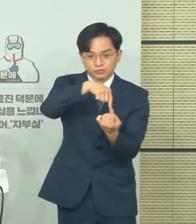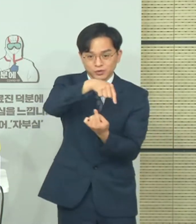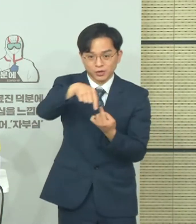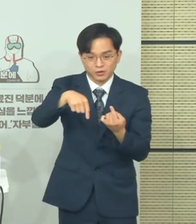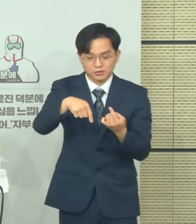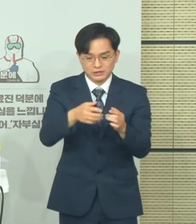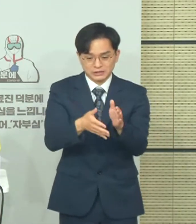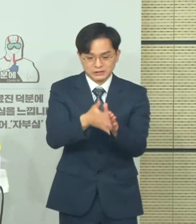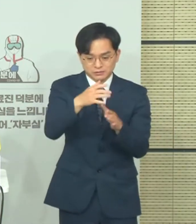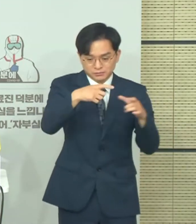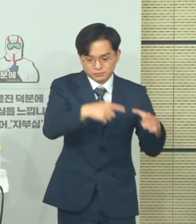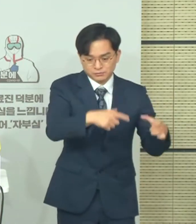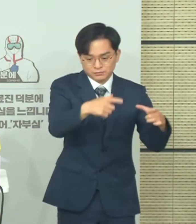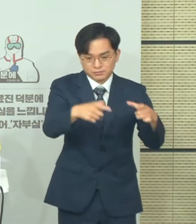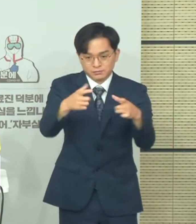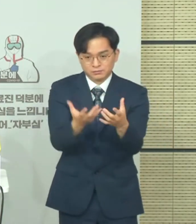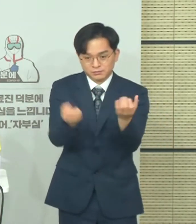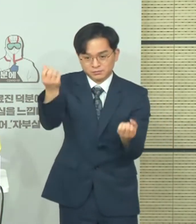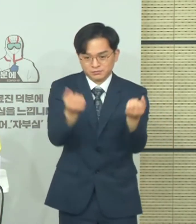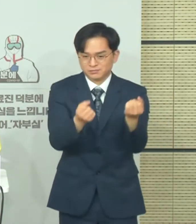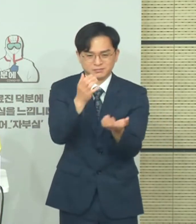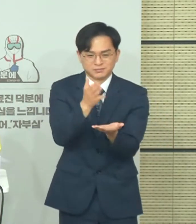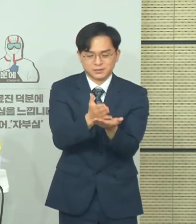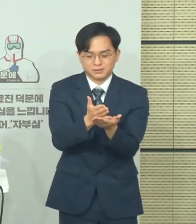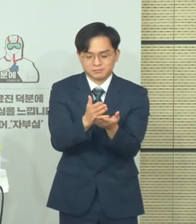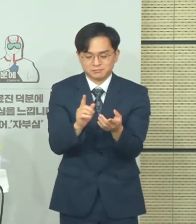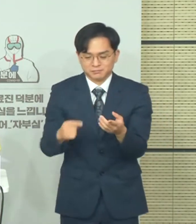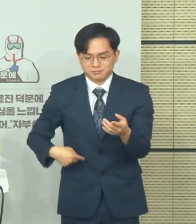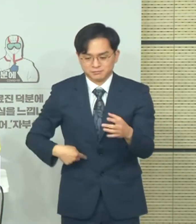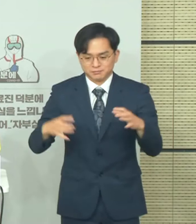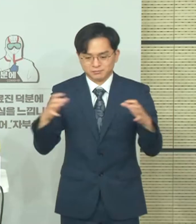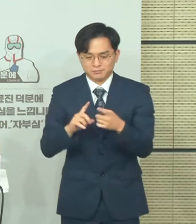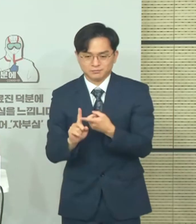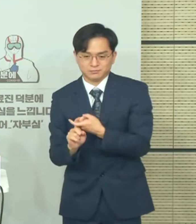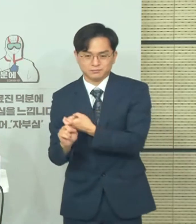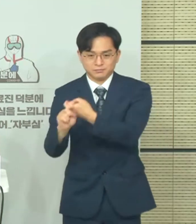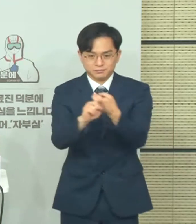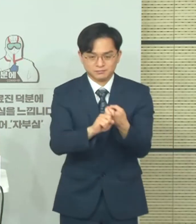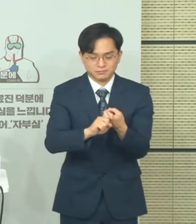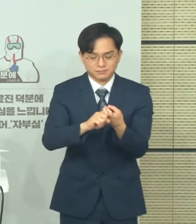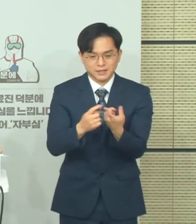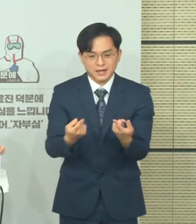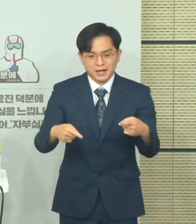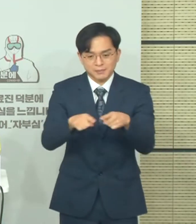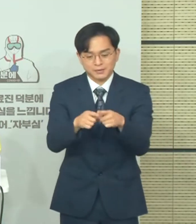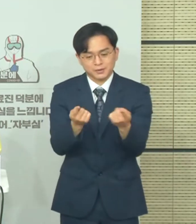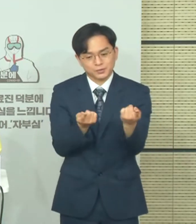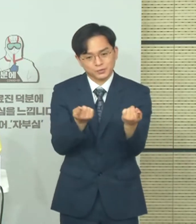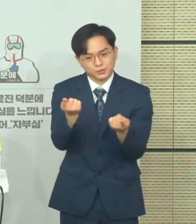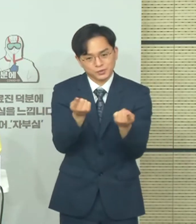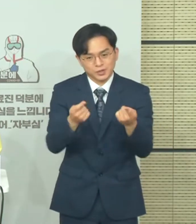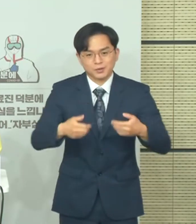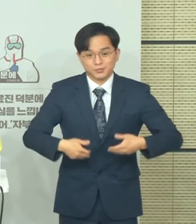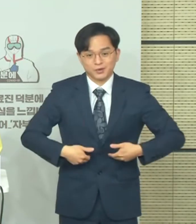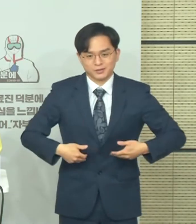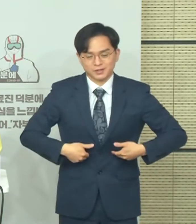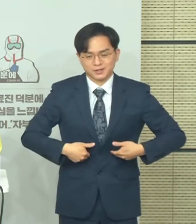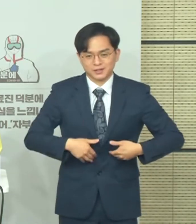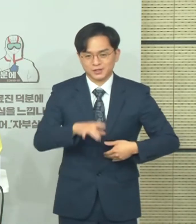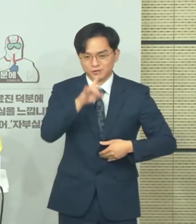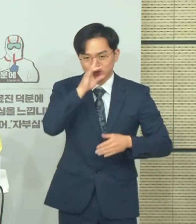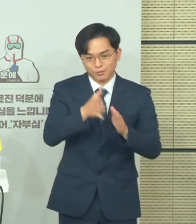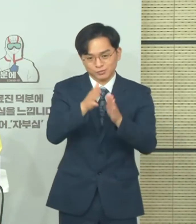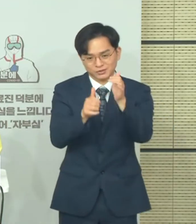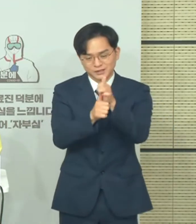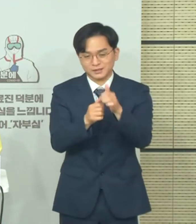필요한 사항으로 각 부처가 지자체의 적극적 협조를 요청 하였습니다 6월